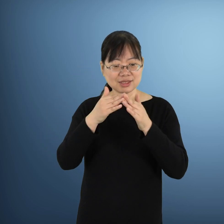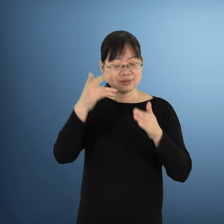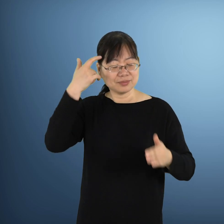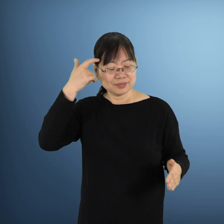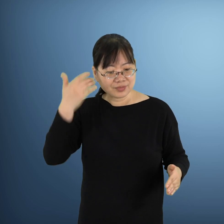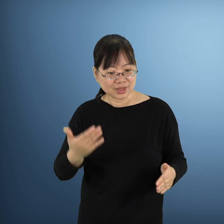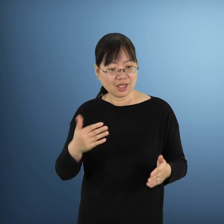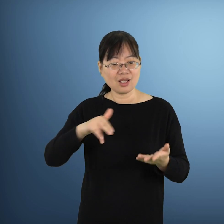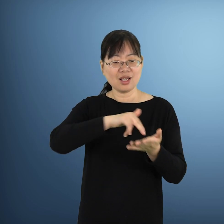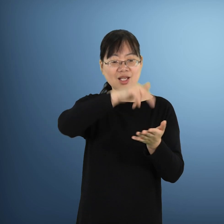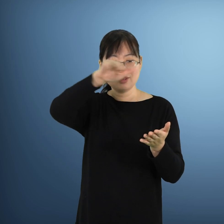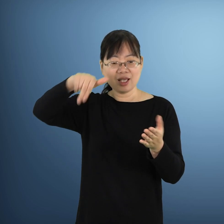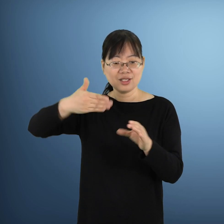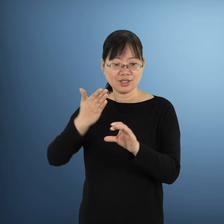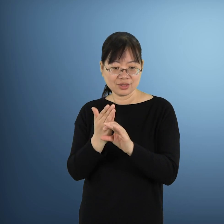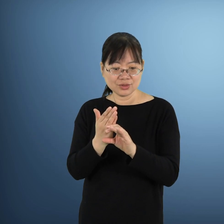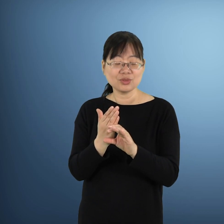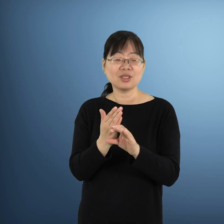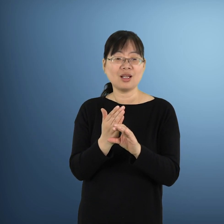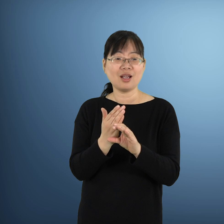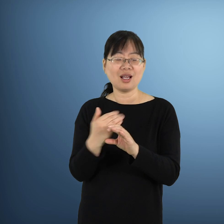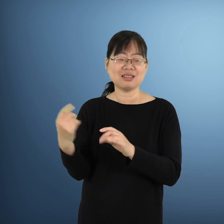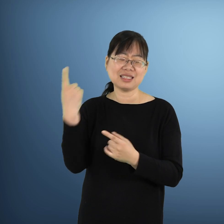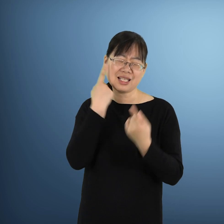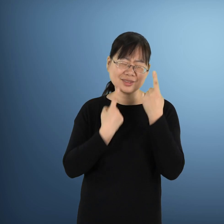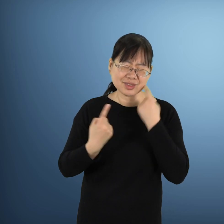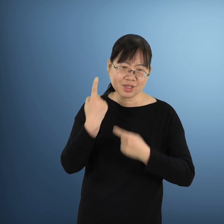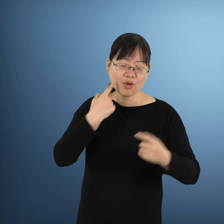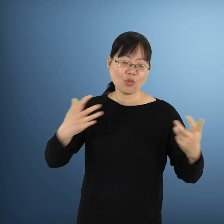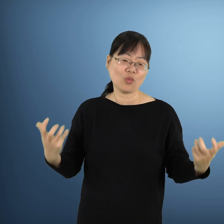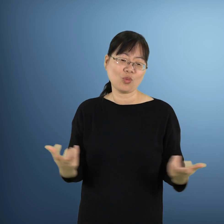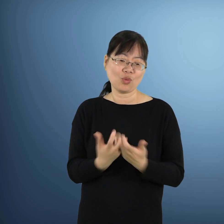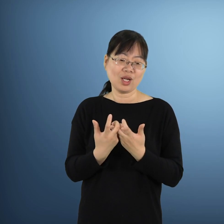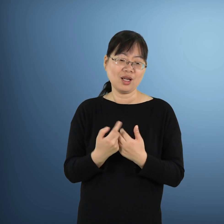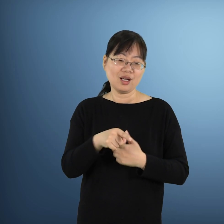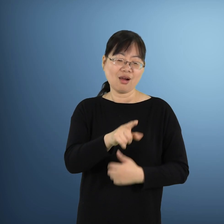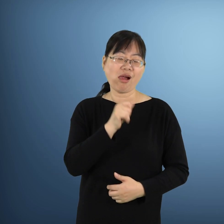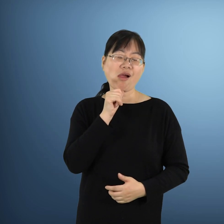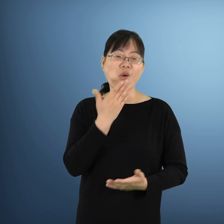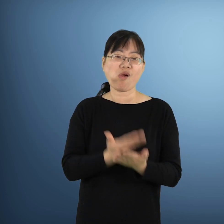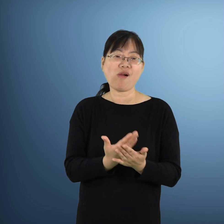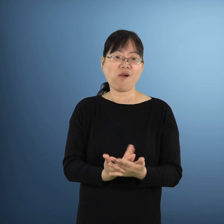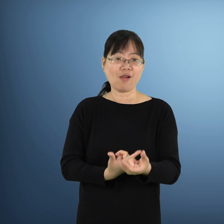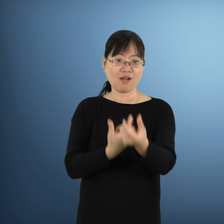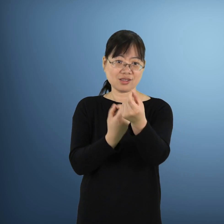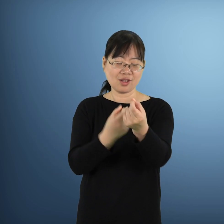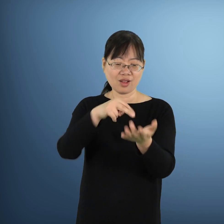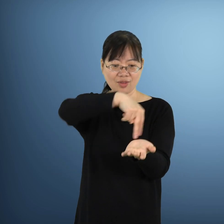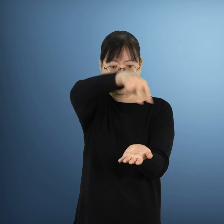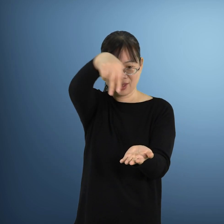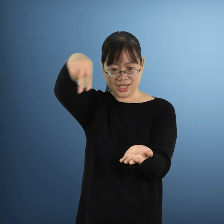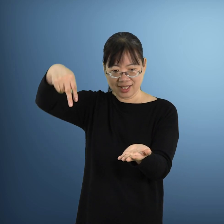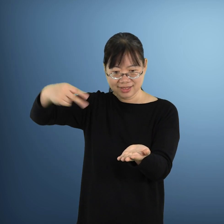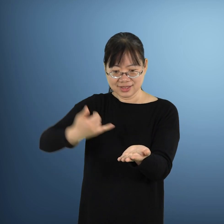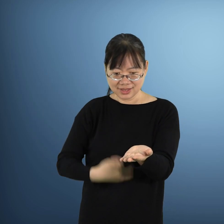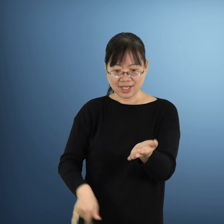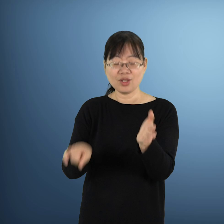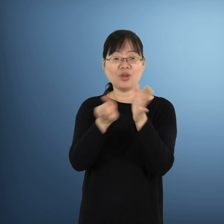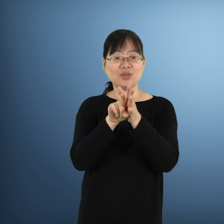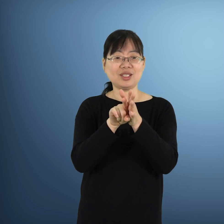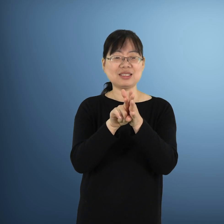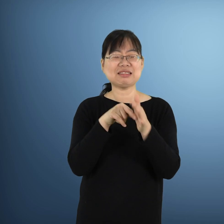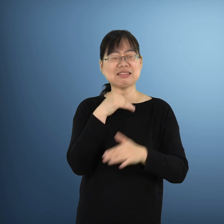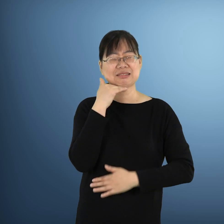집일까 헤매이고 터지고 상처투성이에 거지 모양 돌아다니는 그 자녀들을